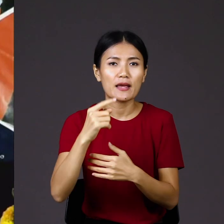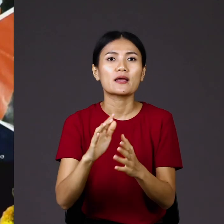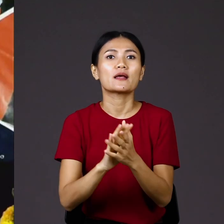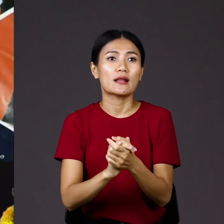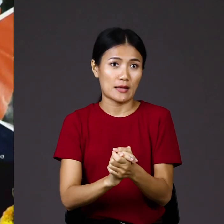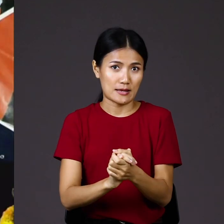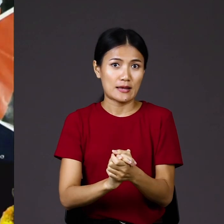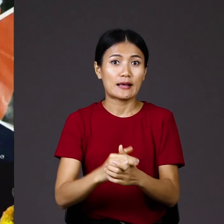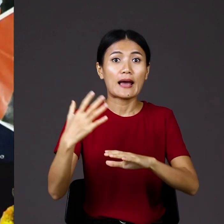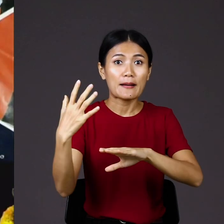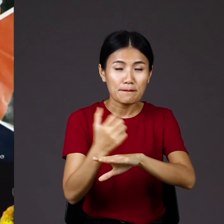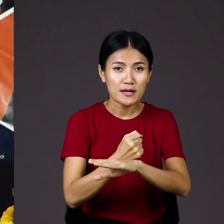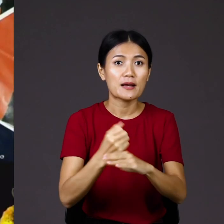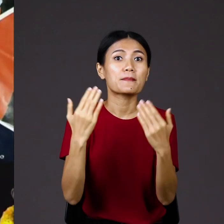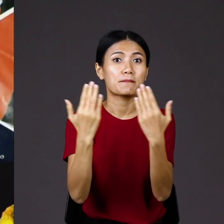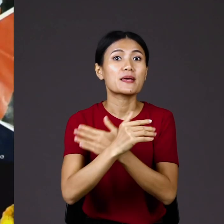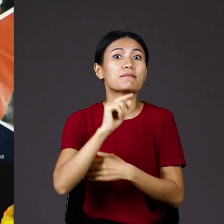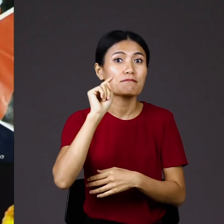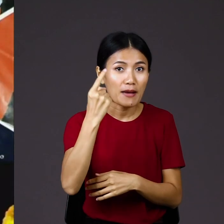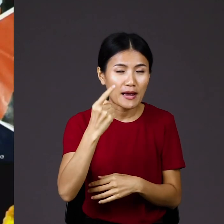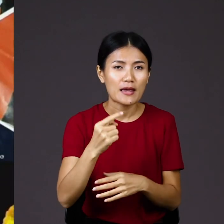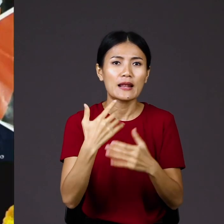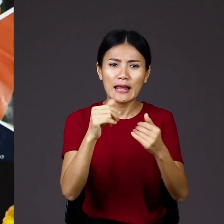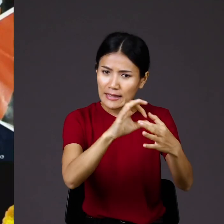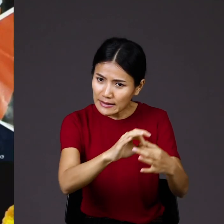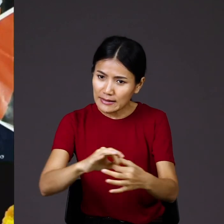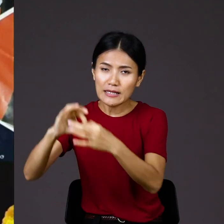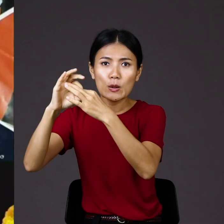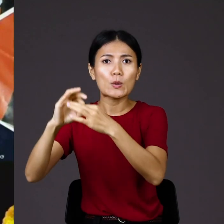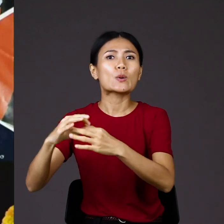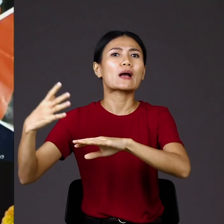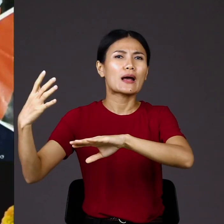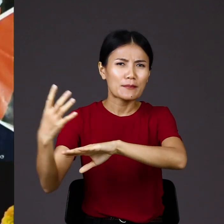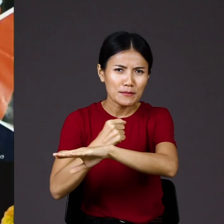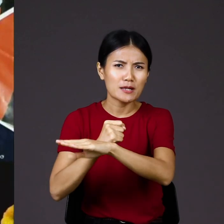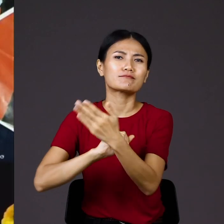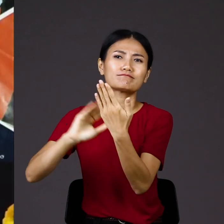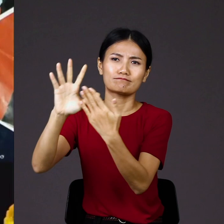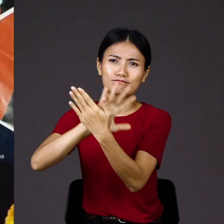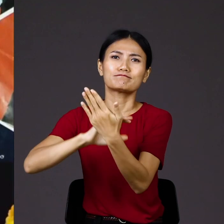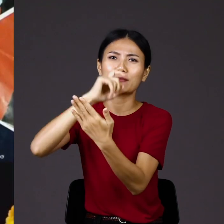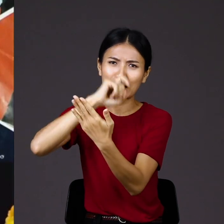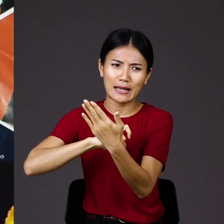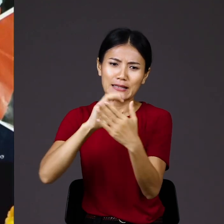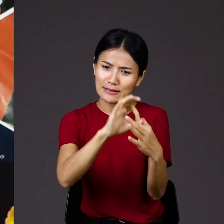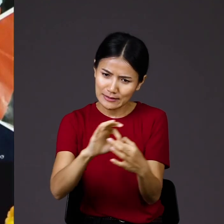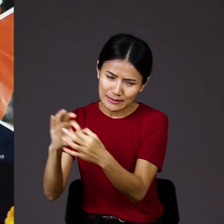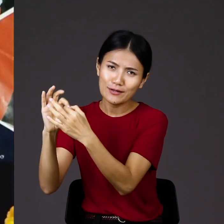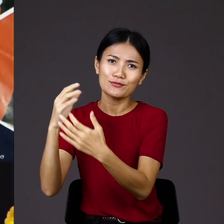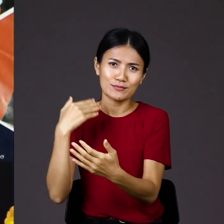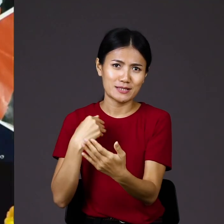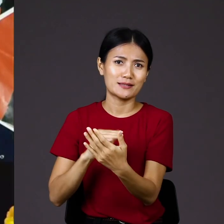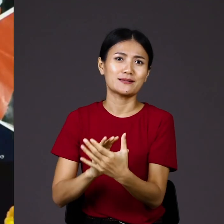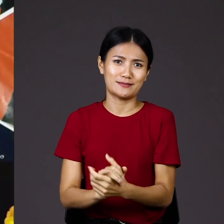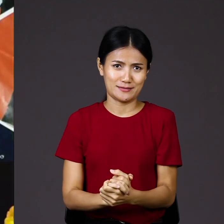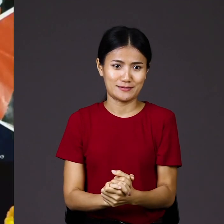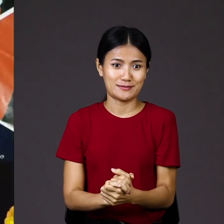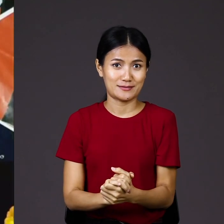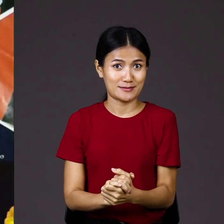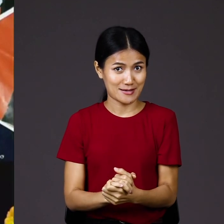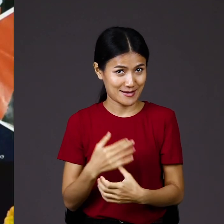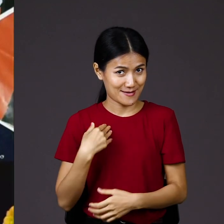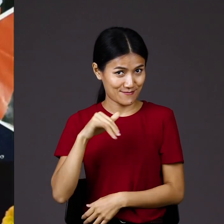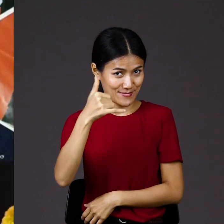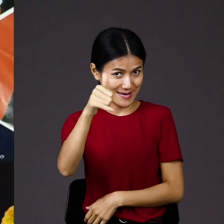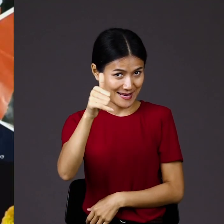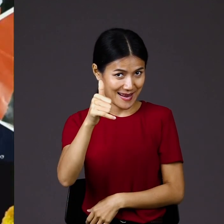การเมืองท้องถิ่นนนทบุรีให้เป็นแบบใหม่แล้วมันยังส่งผลถึงการเมืองระดับชาติด้วยครับส่งผลไ